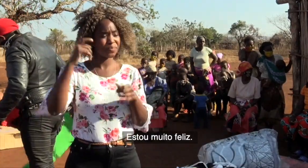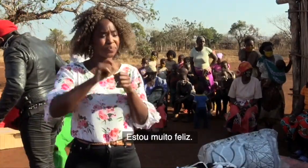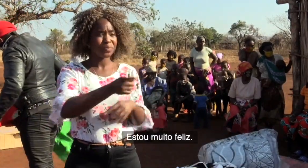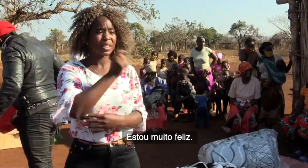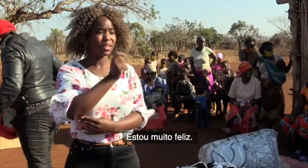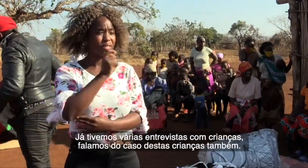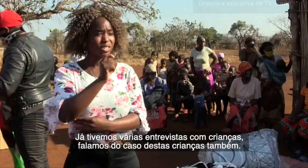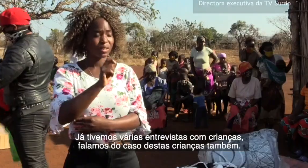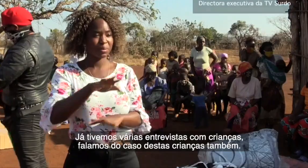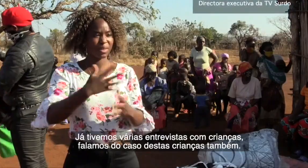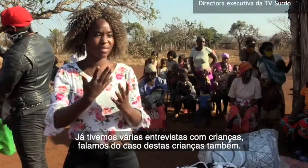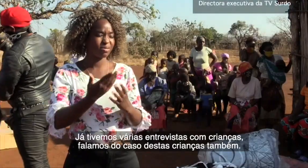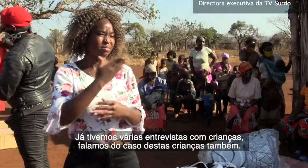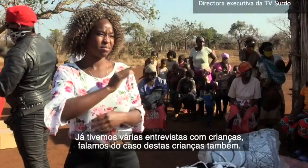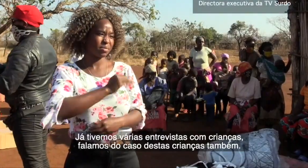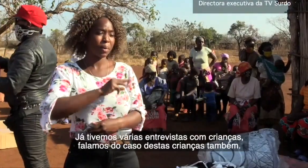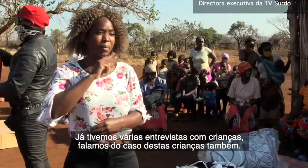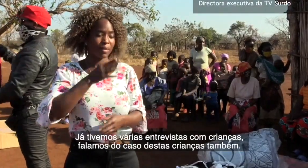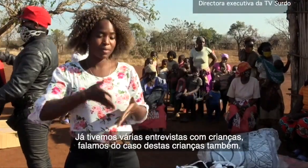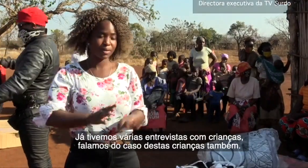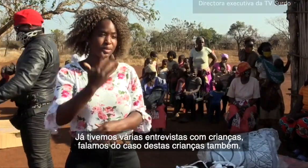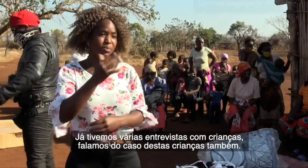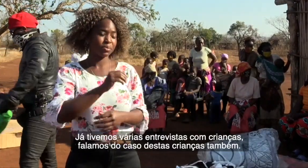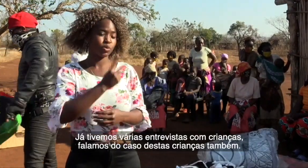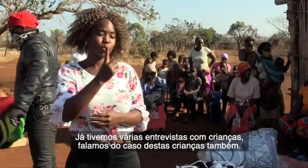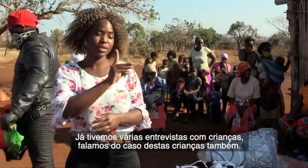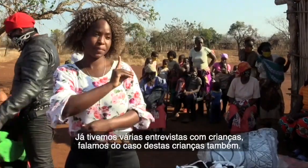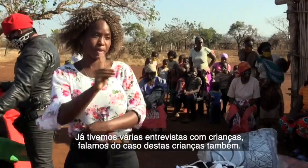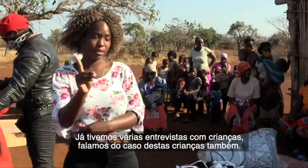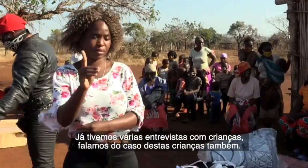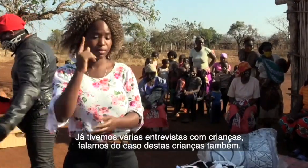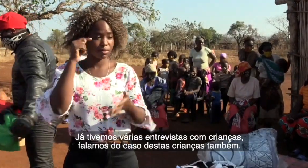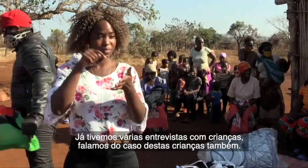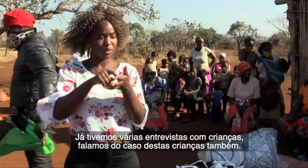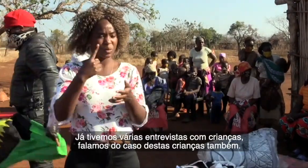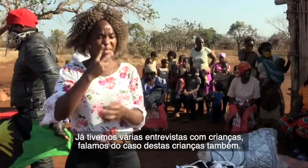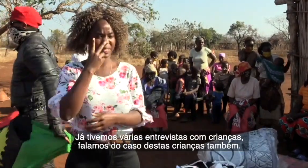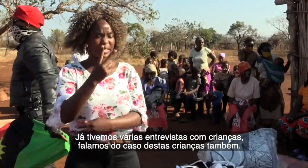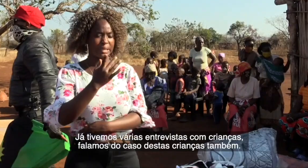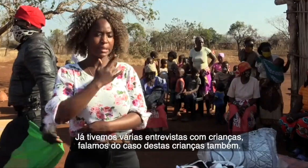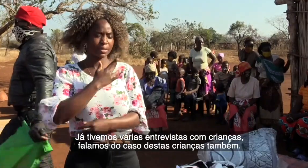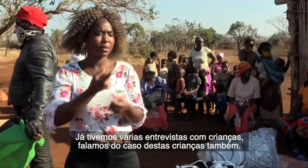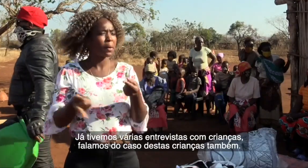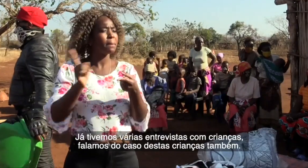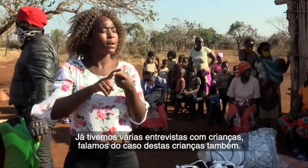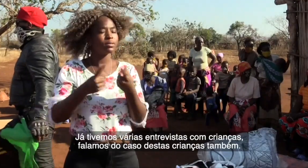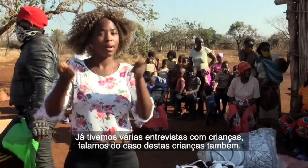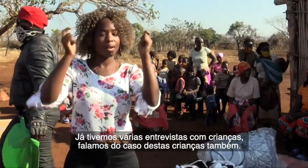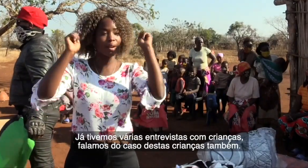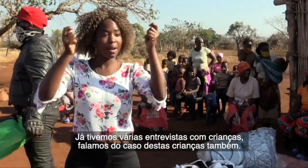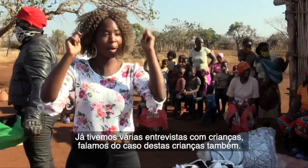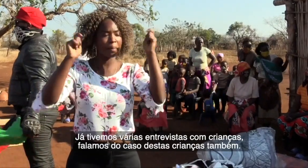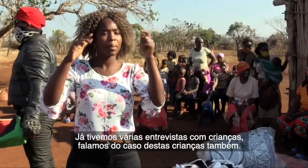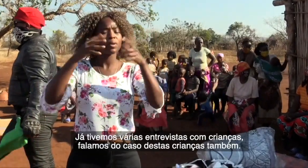dia muito feliz para mim. Eu me recordo que já tivemos várias entrevistas com crianças e que aqui temos